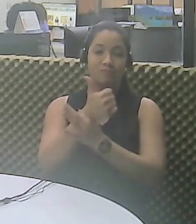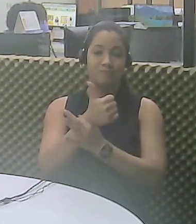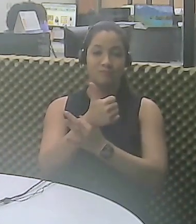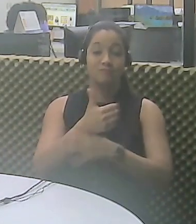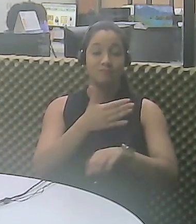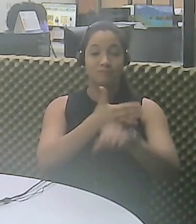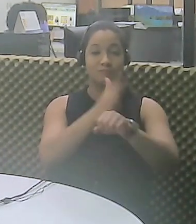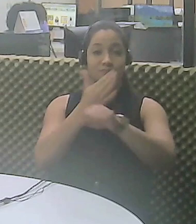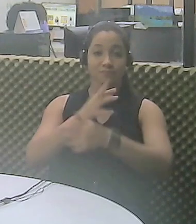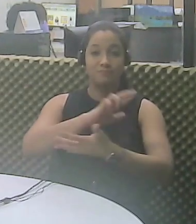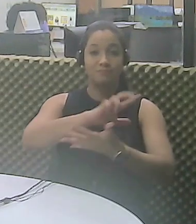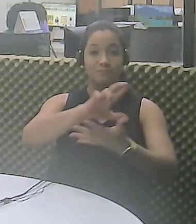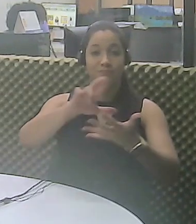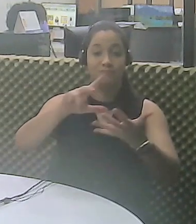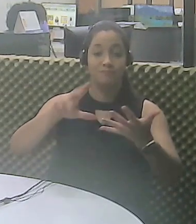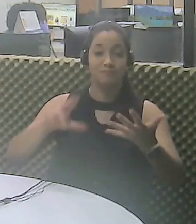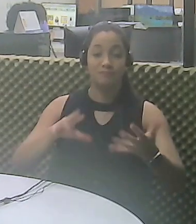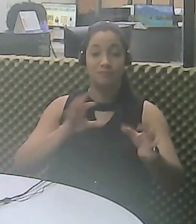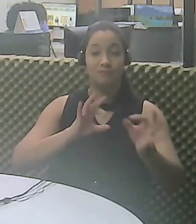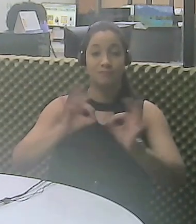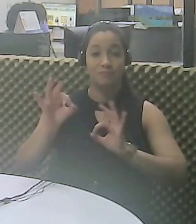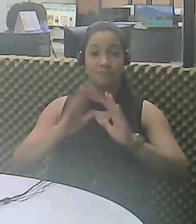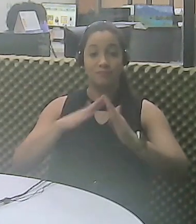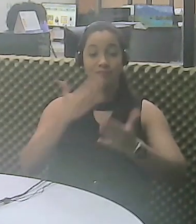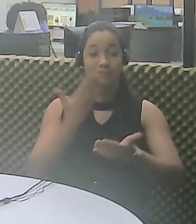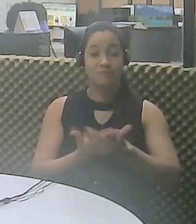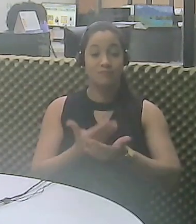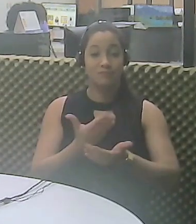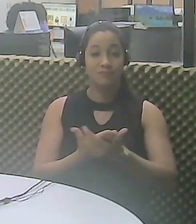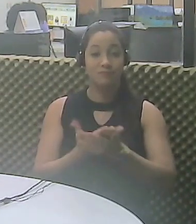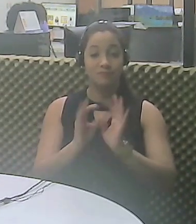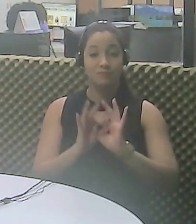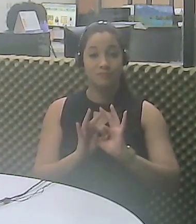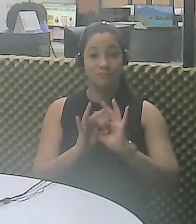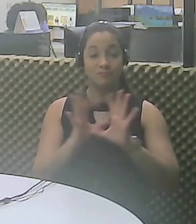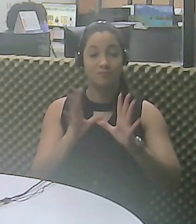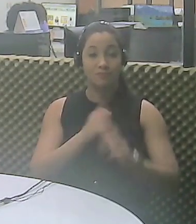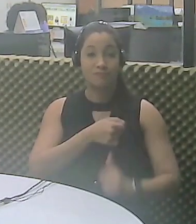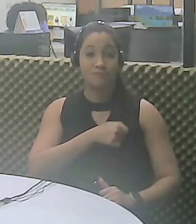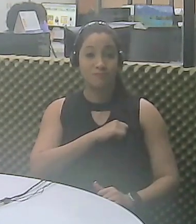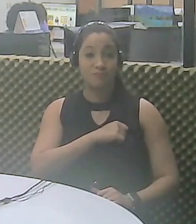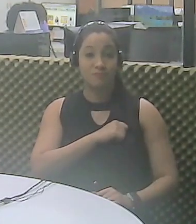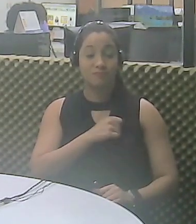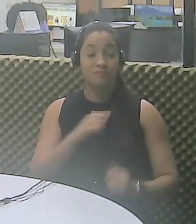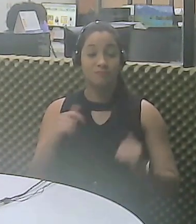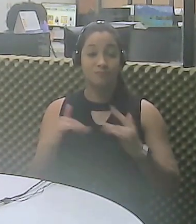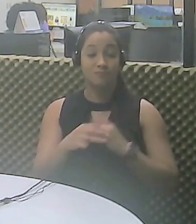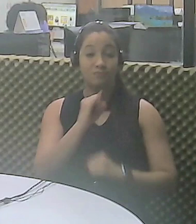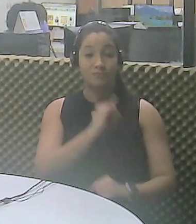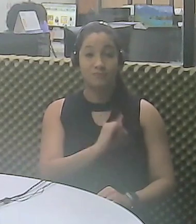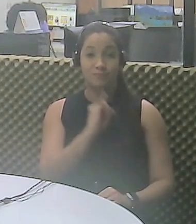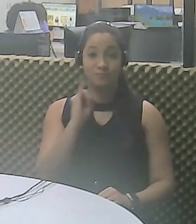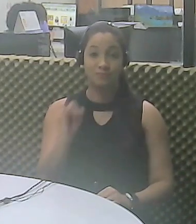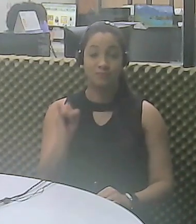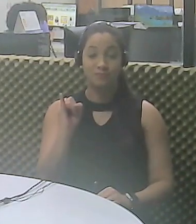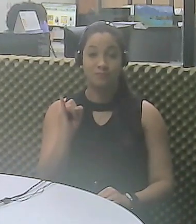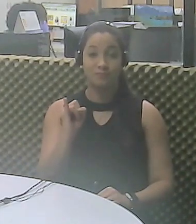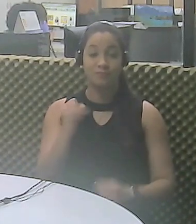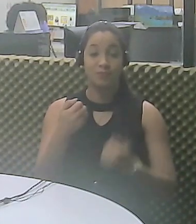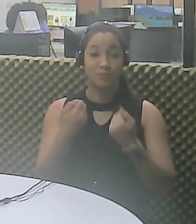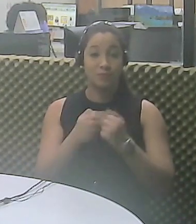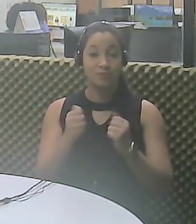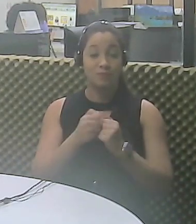Entre as atividades realizadas está o Projeto Escola, que disponibiliza agentes de trânsito e instrutores do transporte público